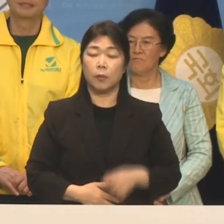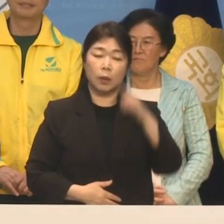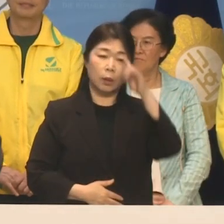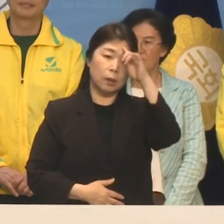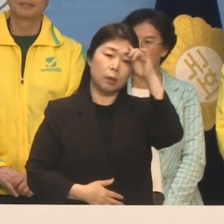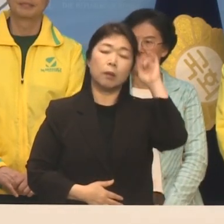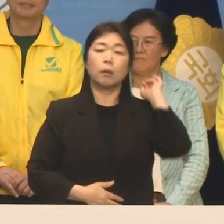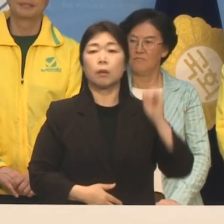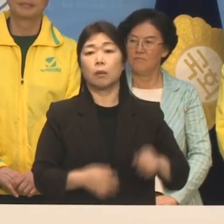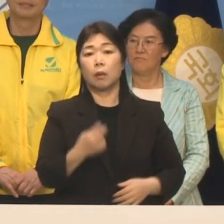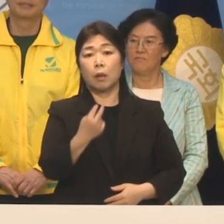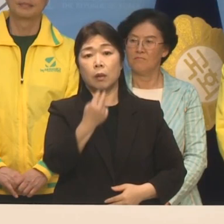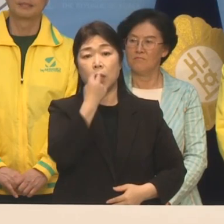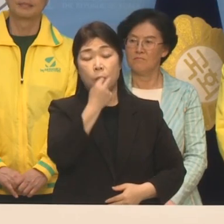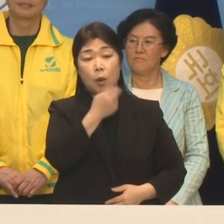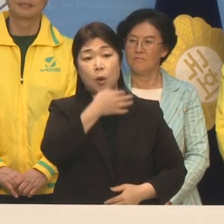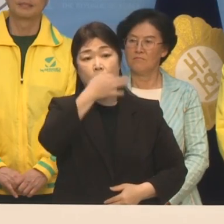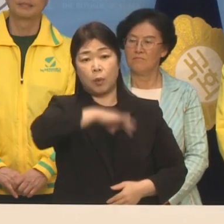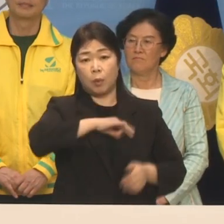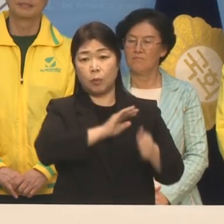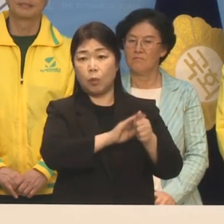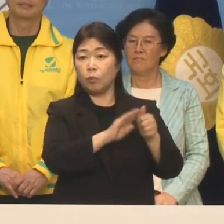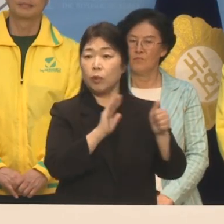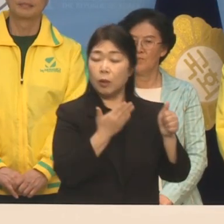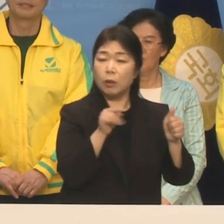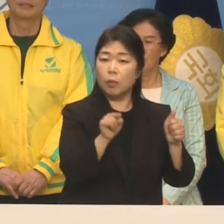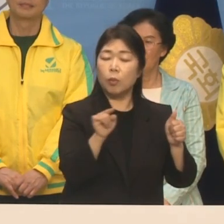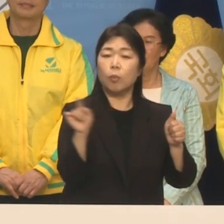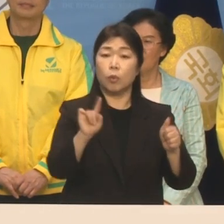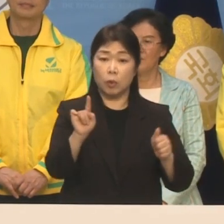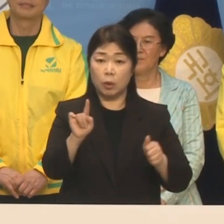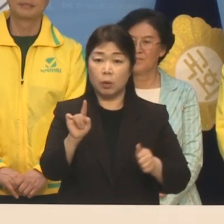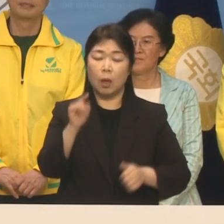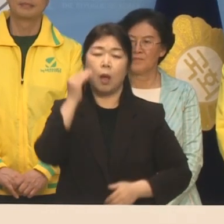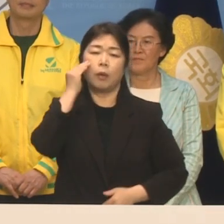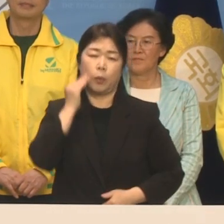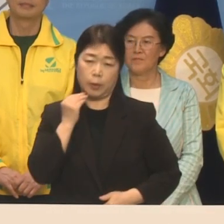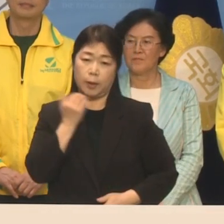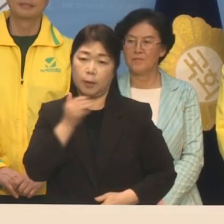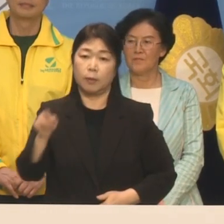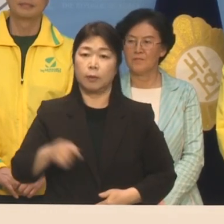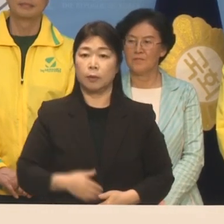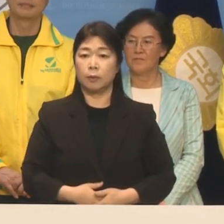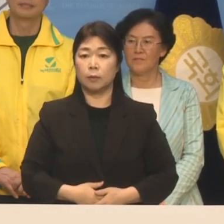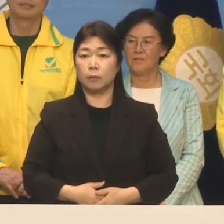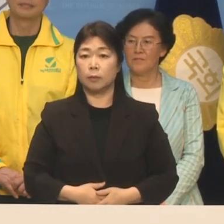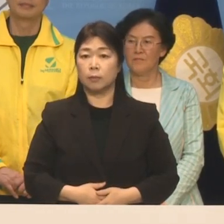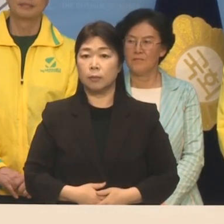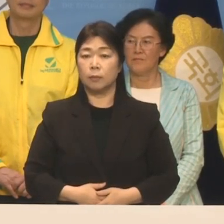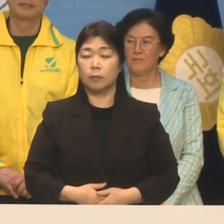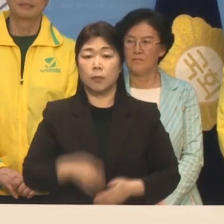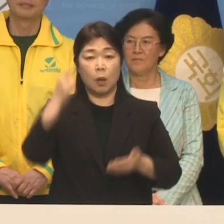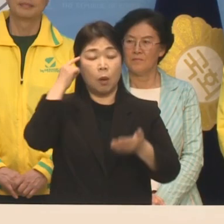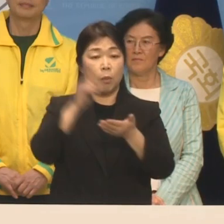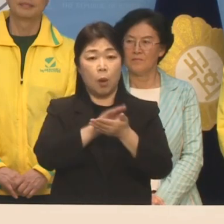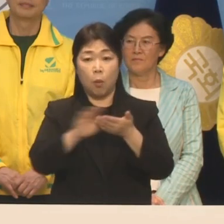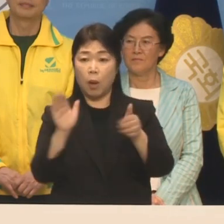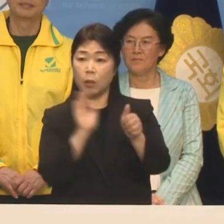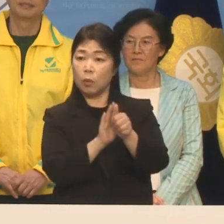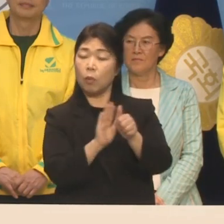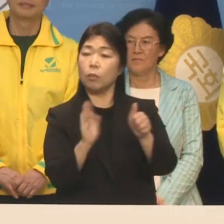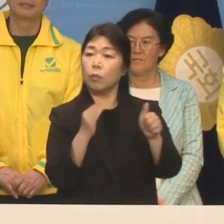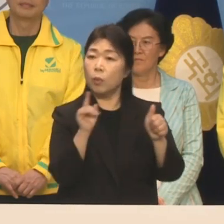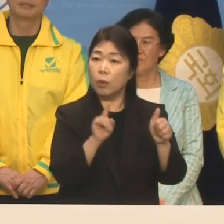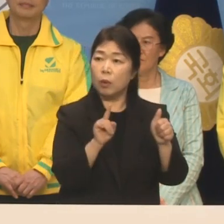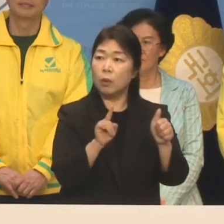생명에 이로운 것, 그것이 녹색입니다. 평화에 도움이 되는 것,